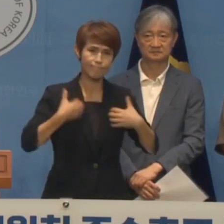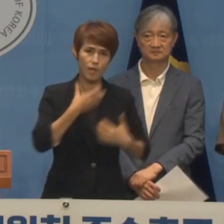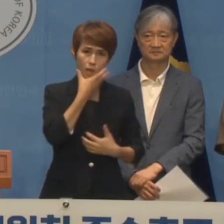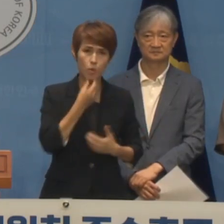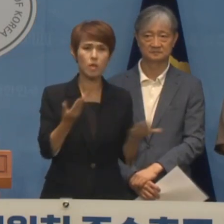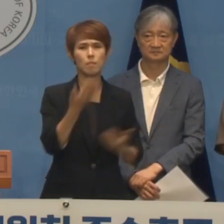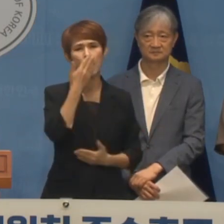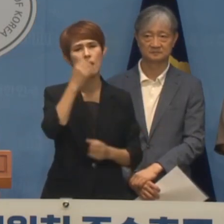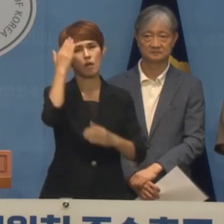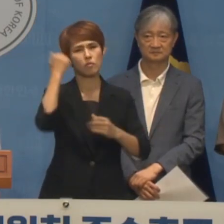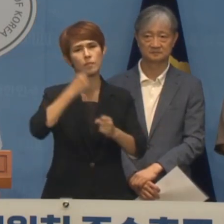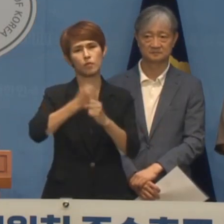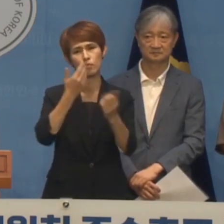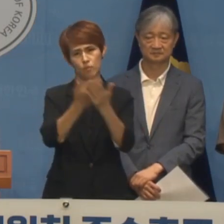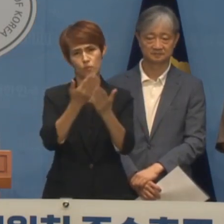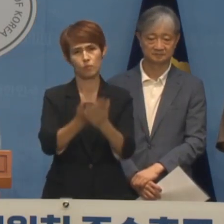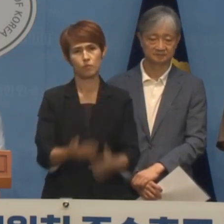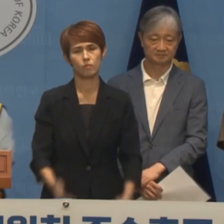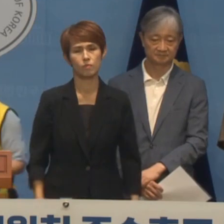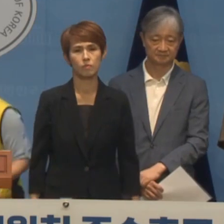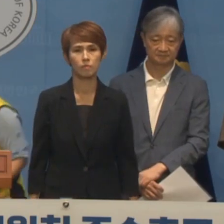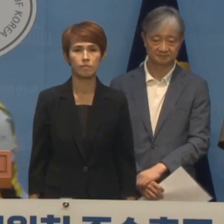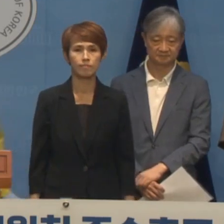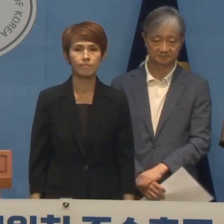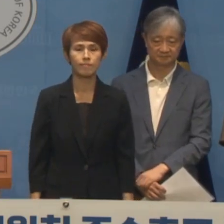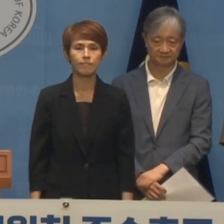만들어 주십시오. 감사합니다.